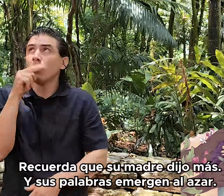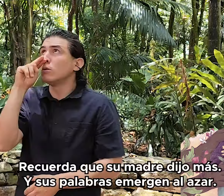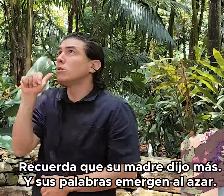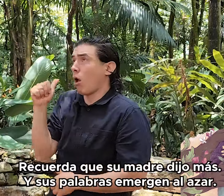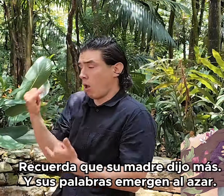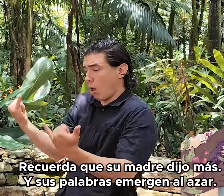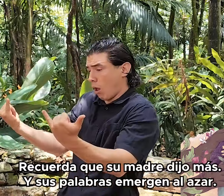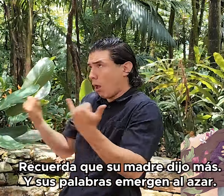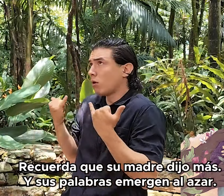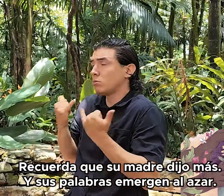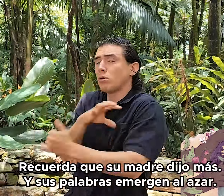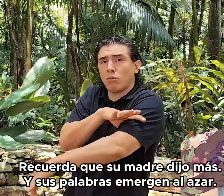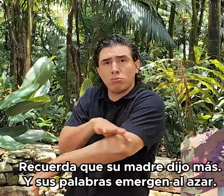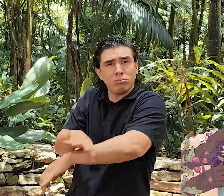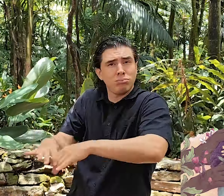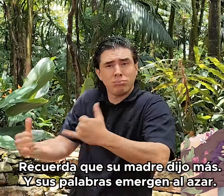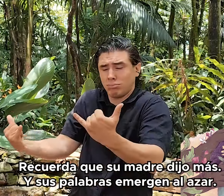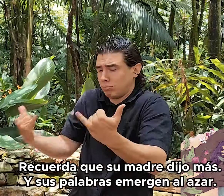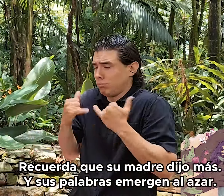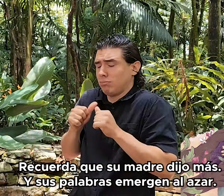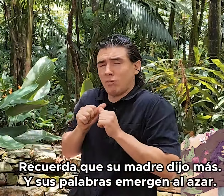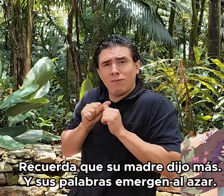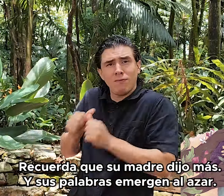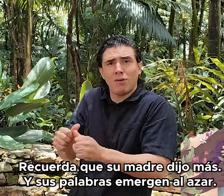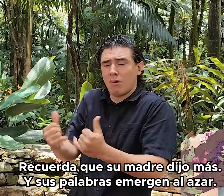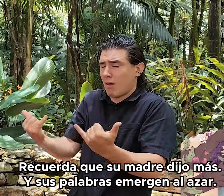Recuerda que su madre dijo más y sus palabras se emergen al azar.